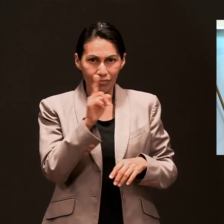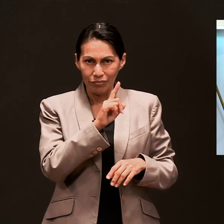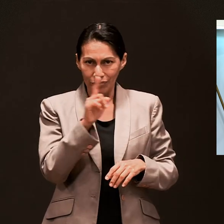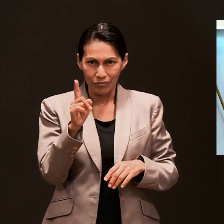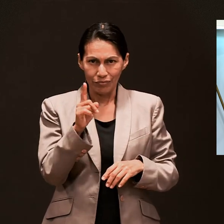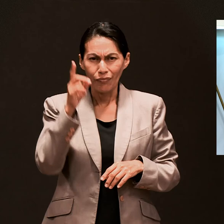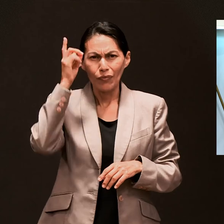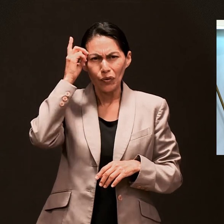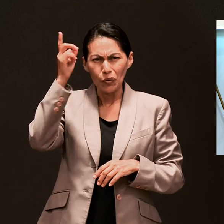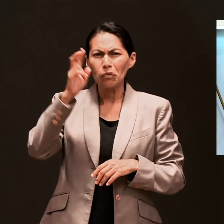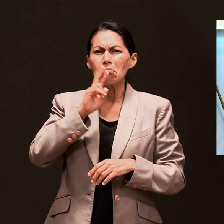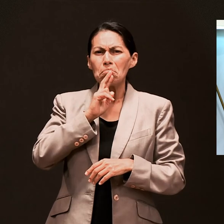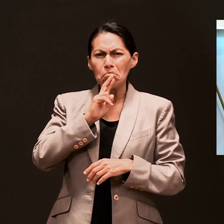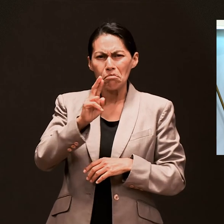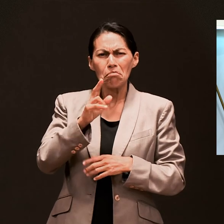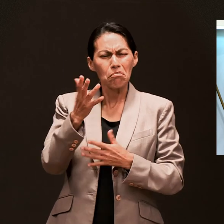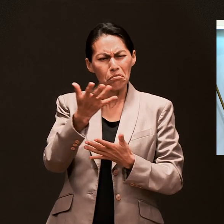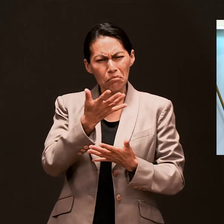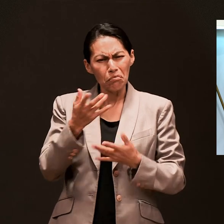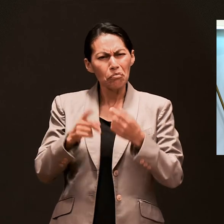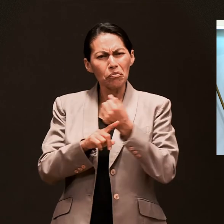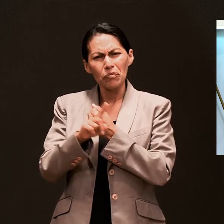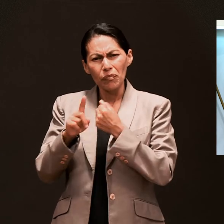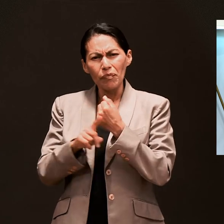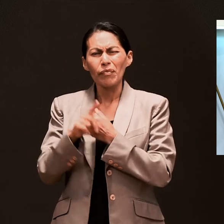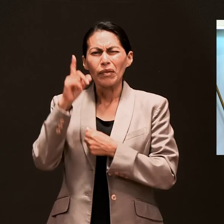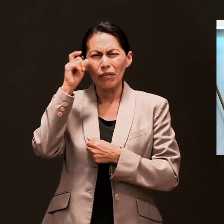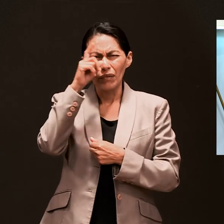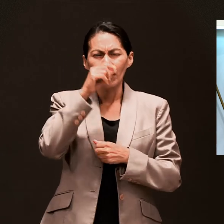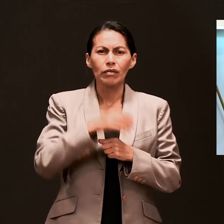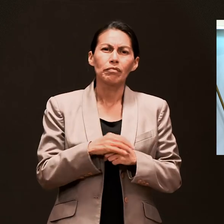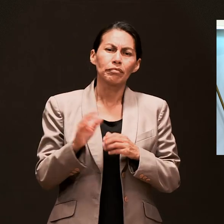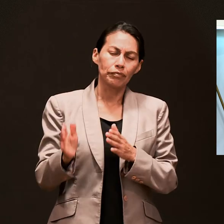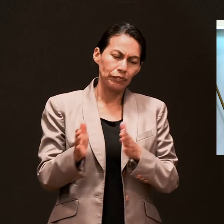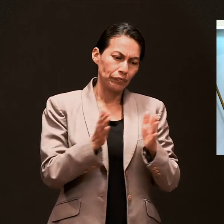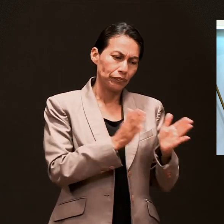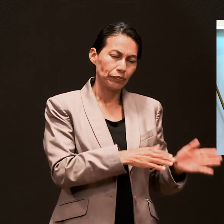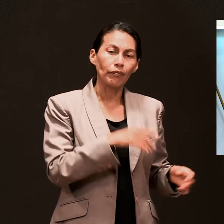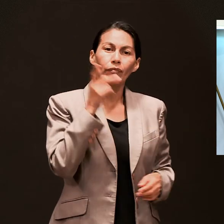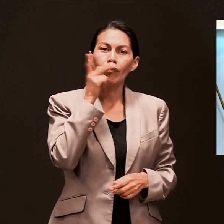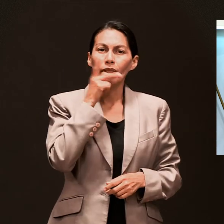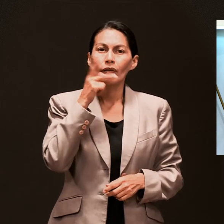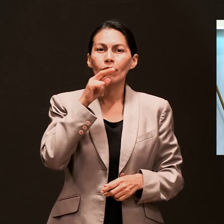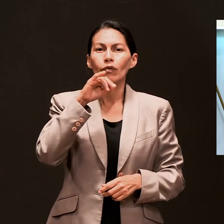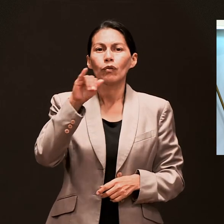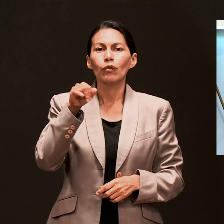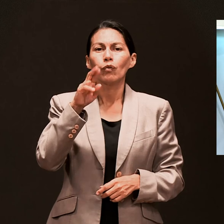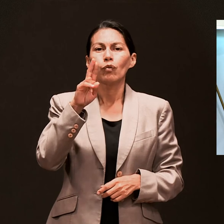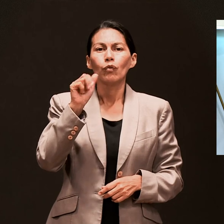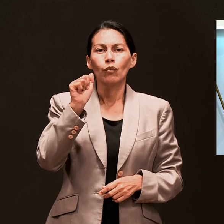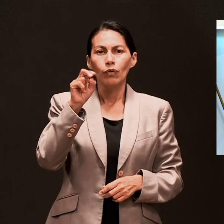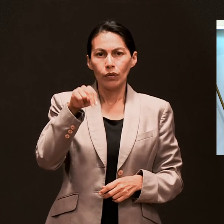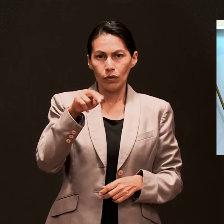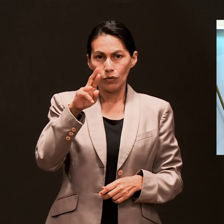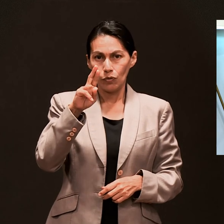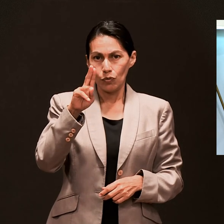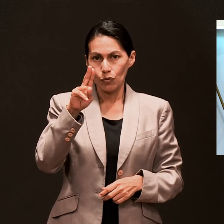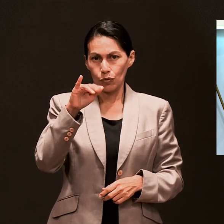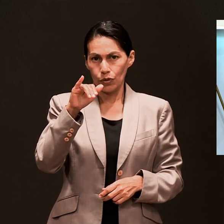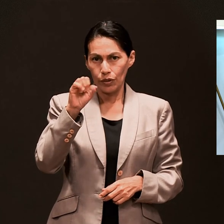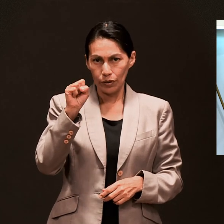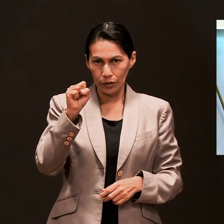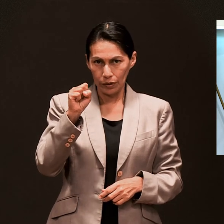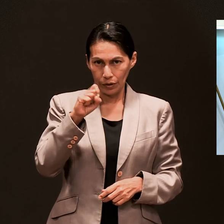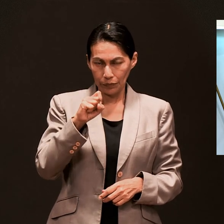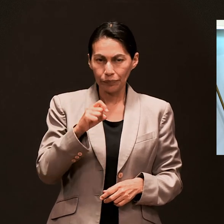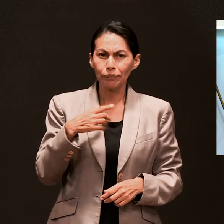ni los va a desamparar él sabe solucionar de fondo los problemas de la vida el pastor Juan